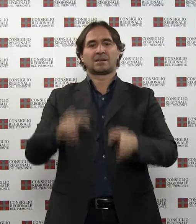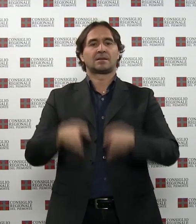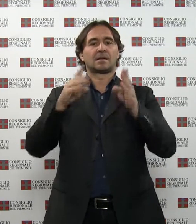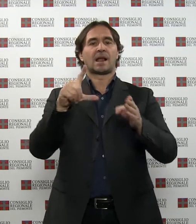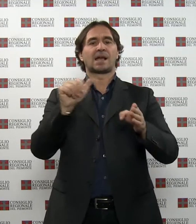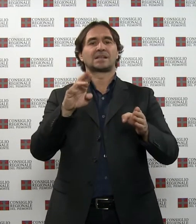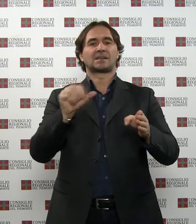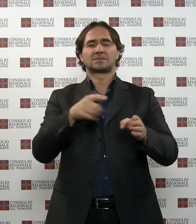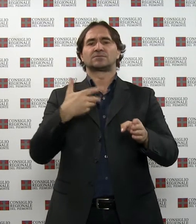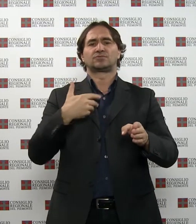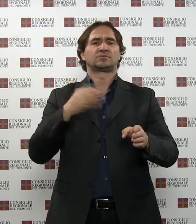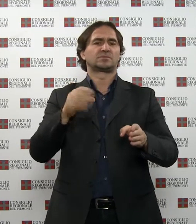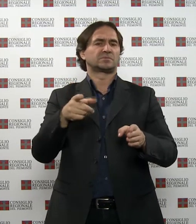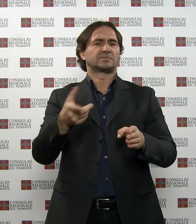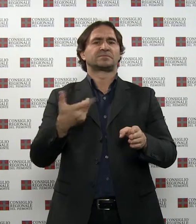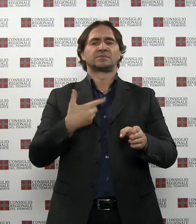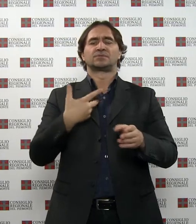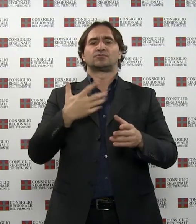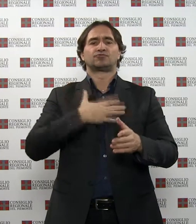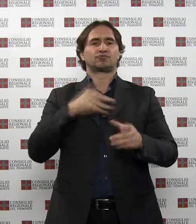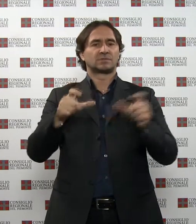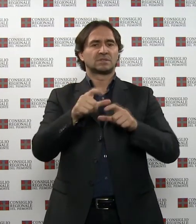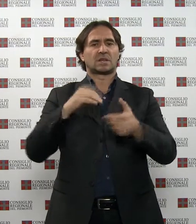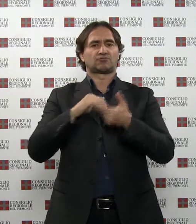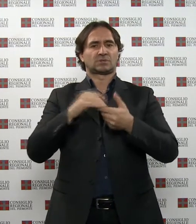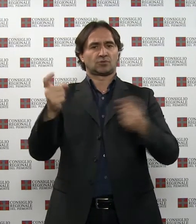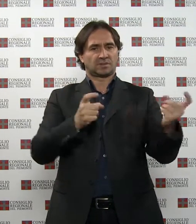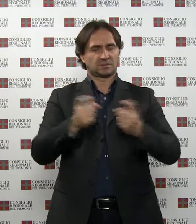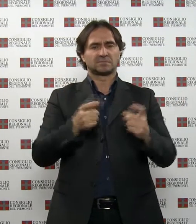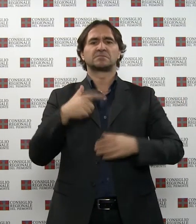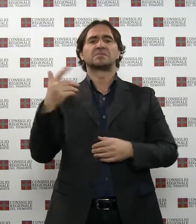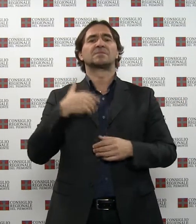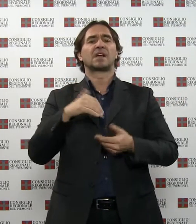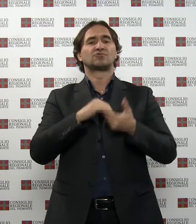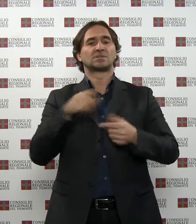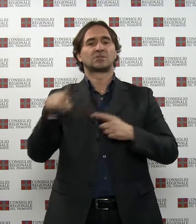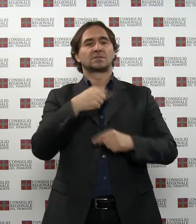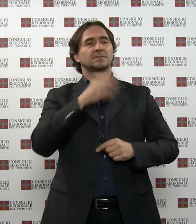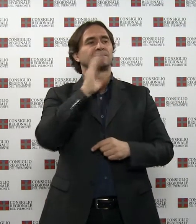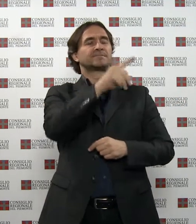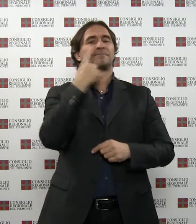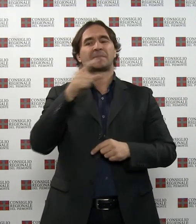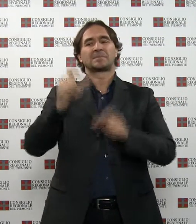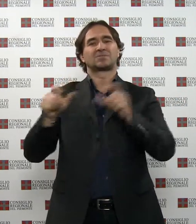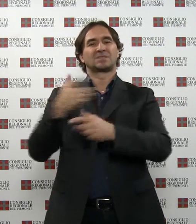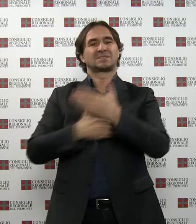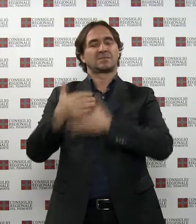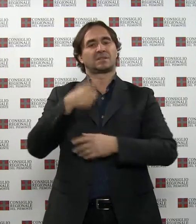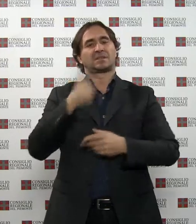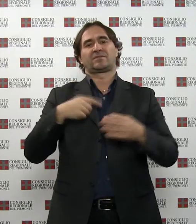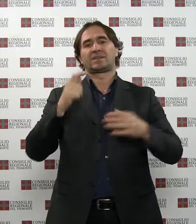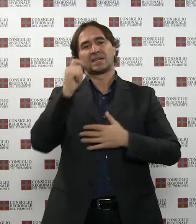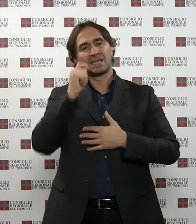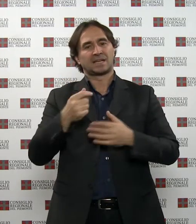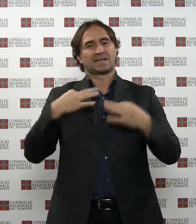aperto ad associazioni e cittadini. I rappresentanti delle associazioni hanno chiesto alla Regione il rispetto dei diritti delle persone con disabilità,